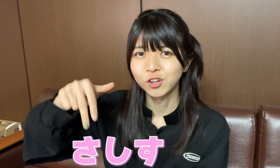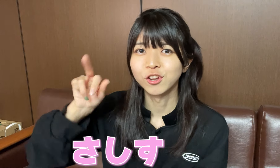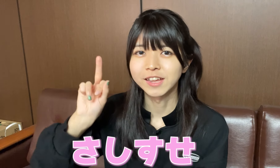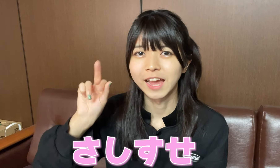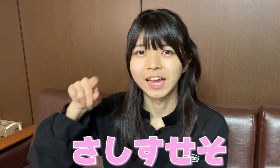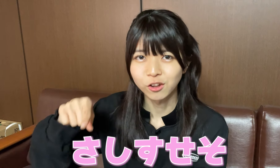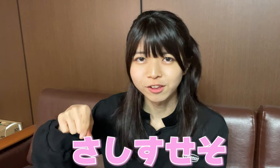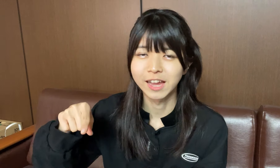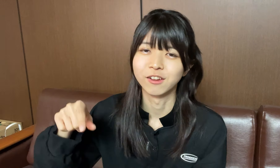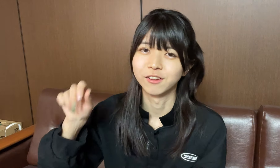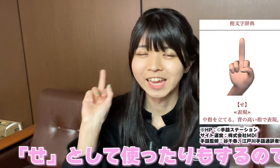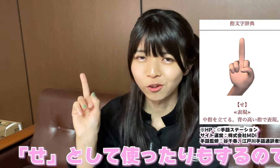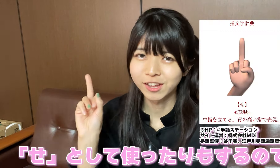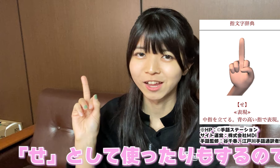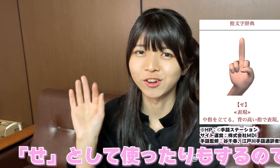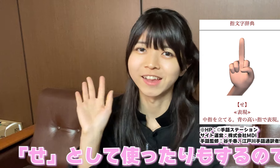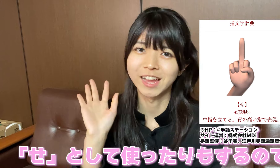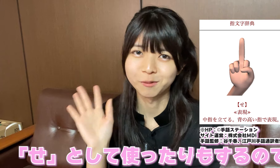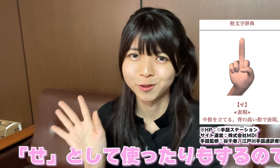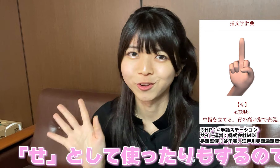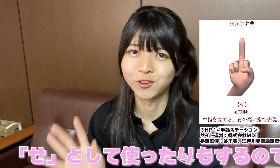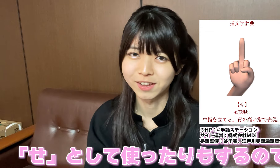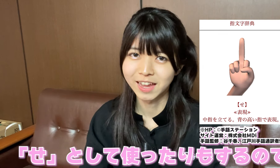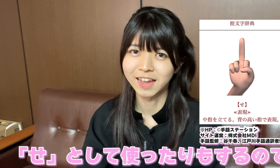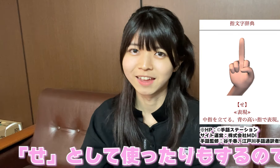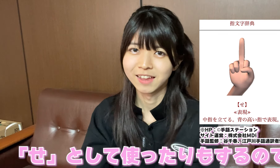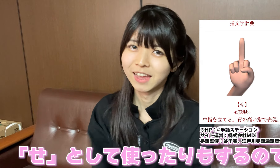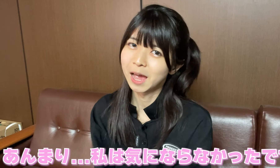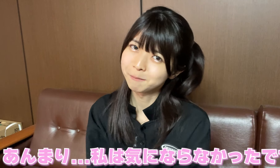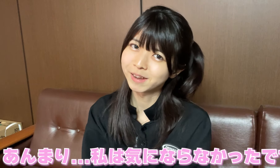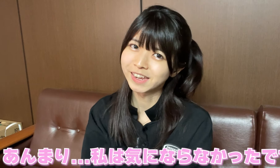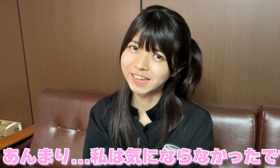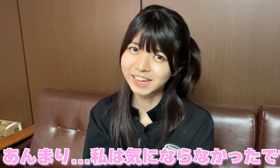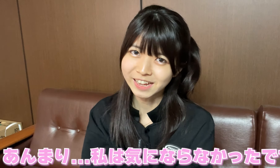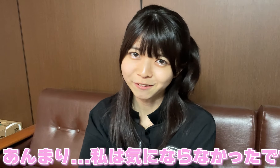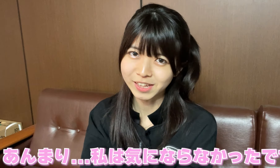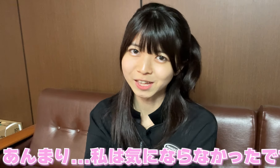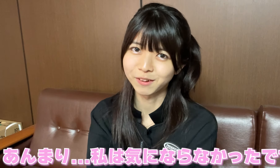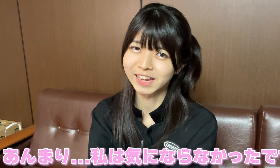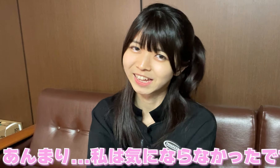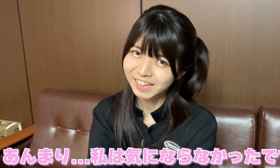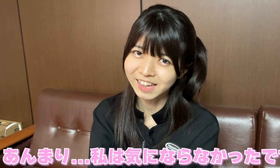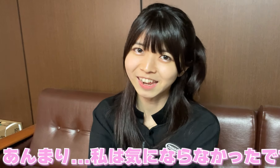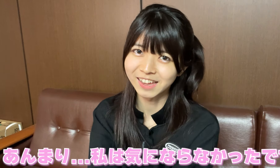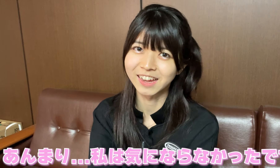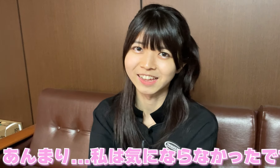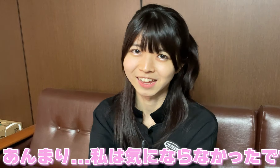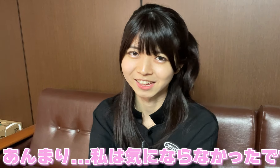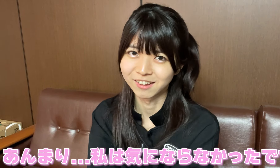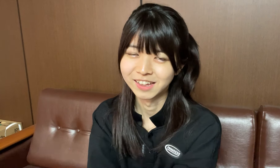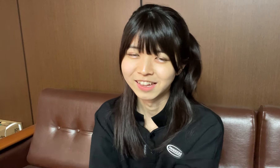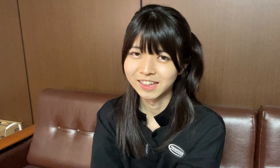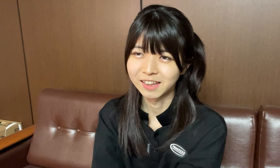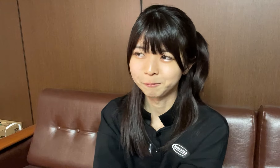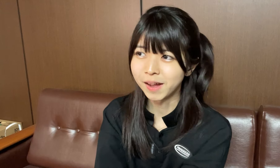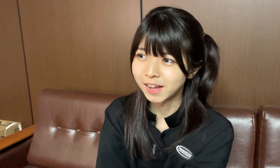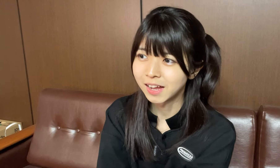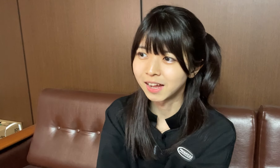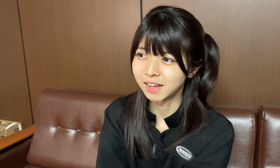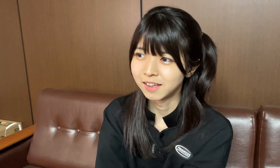せそっていう手として使ったりもするので、あんまり私は気にならなかったです。まあ